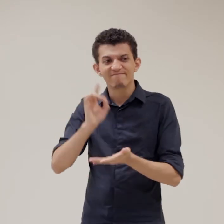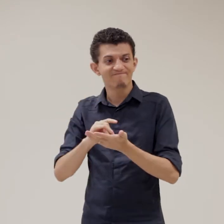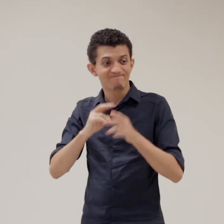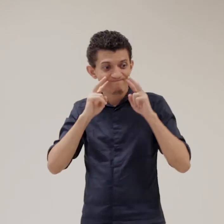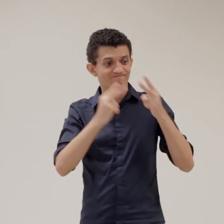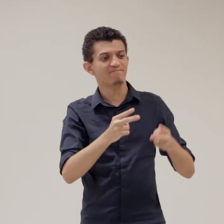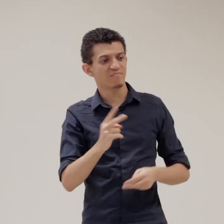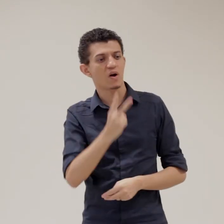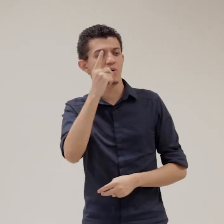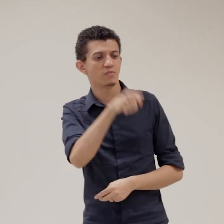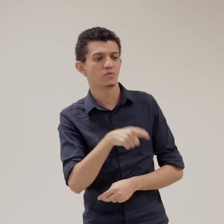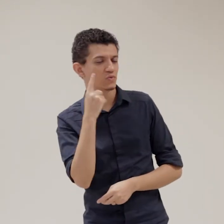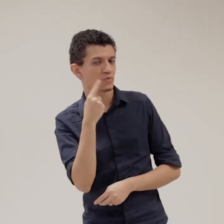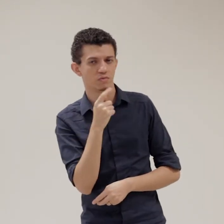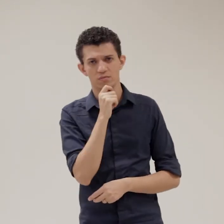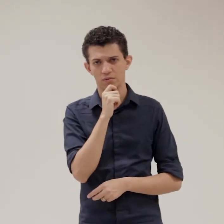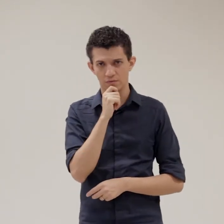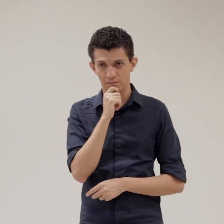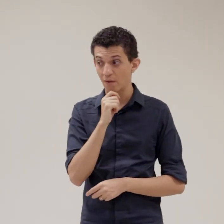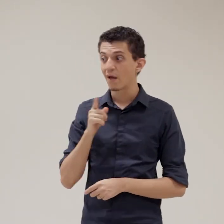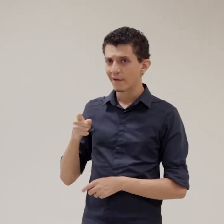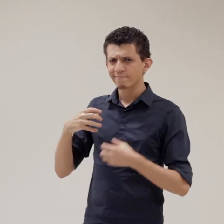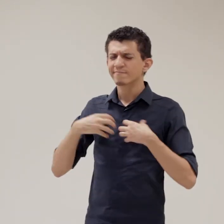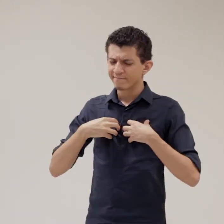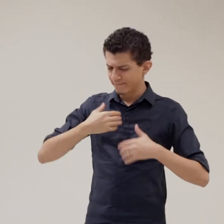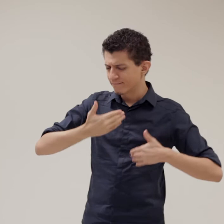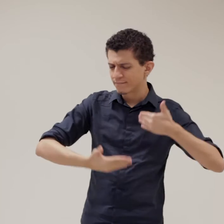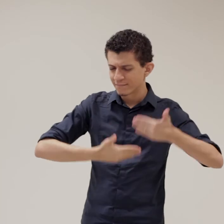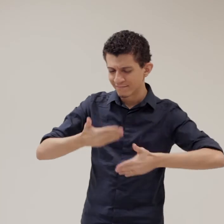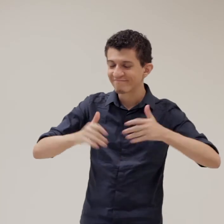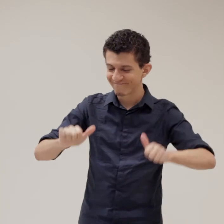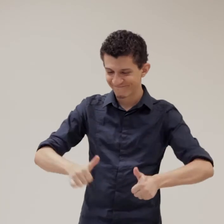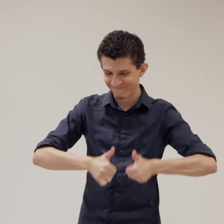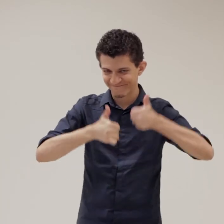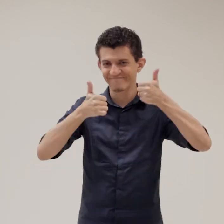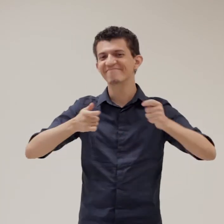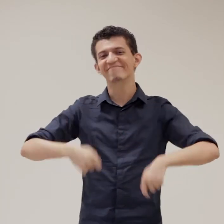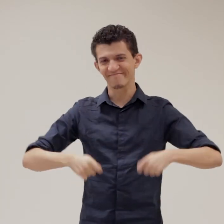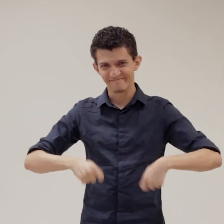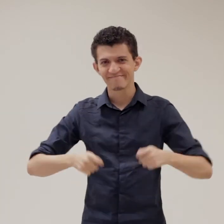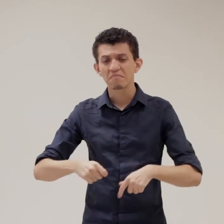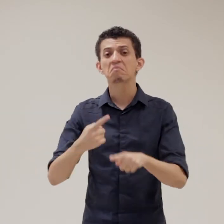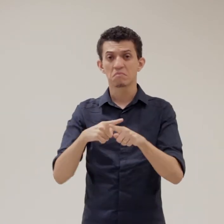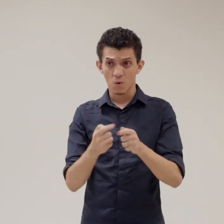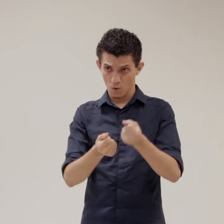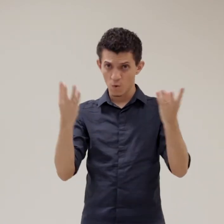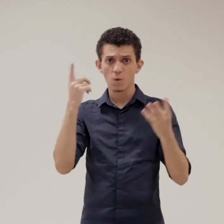são alguns dos motivos. Mas Saulo está otimista com as novas abordagens. Muitos surdos evangélicos estão galgando